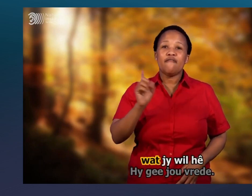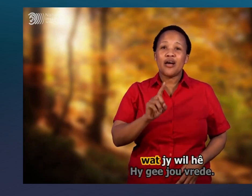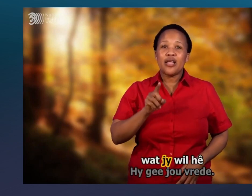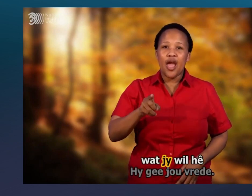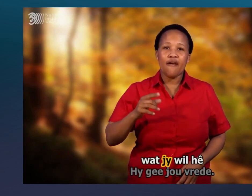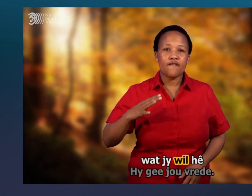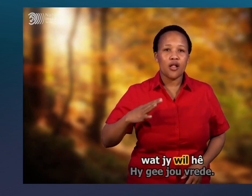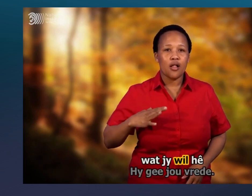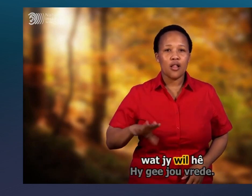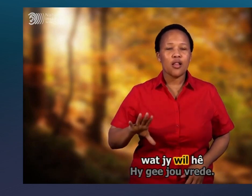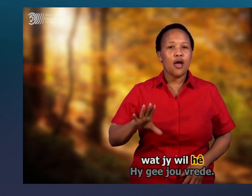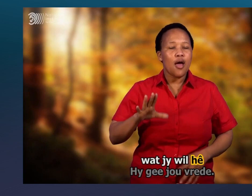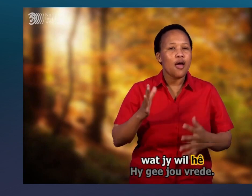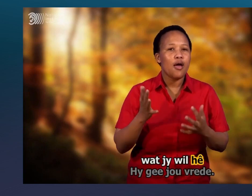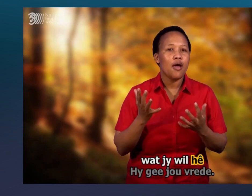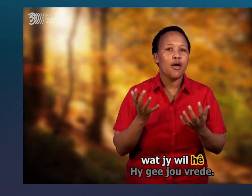wat jy wil hê.